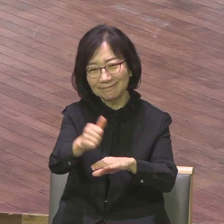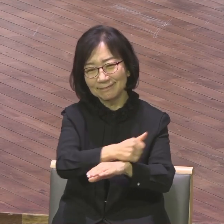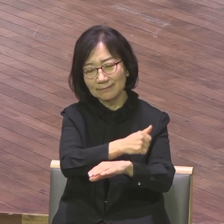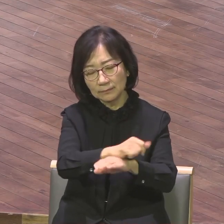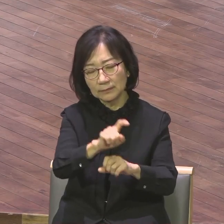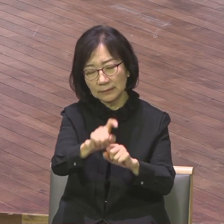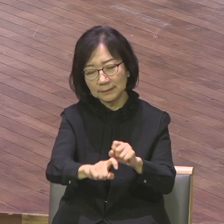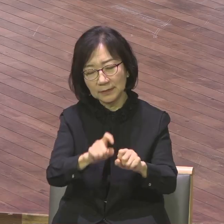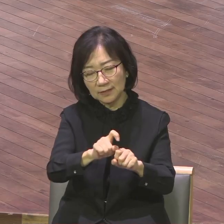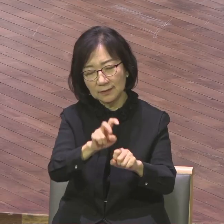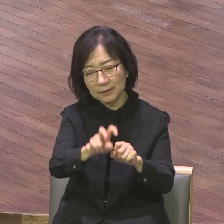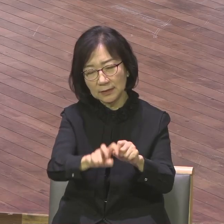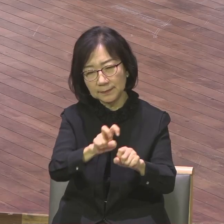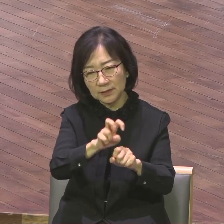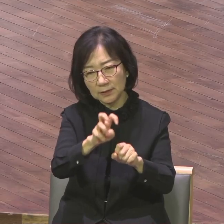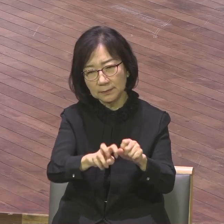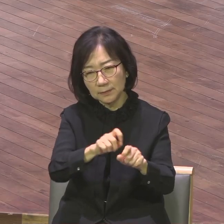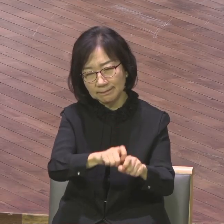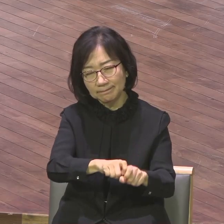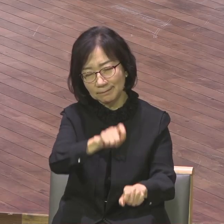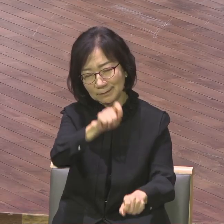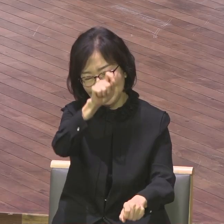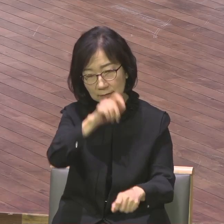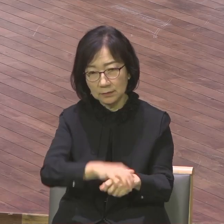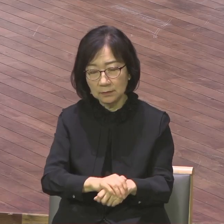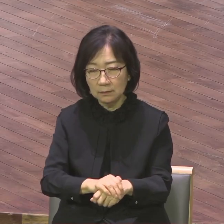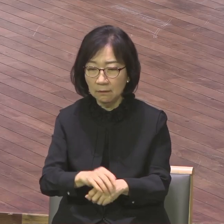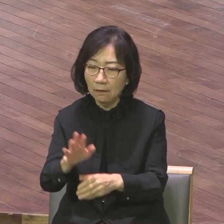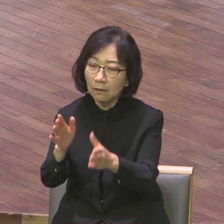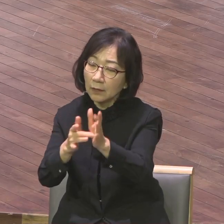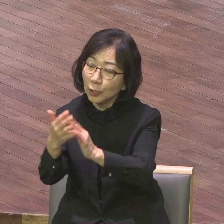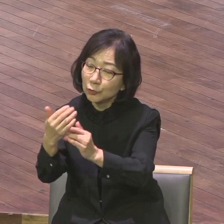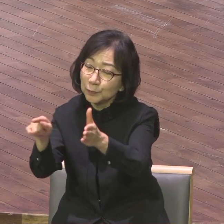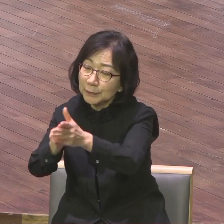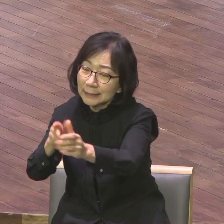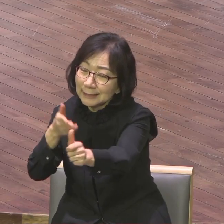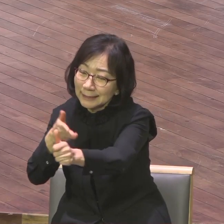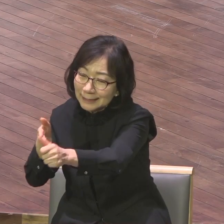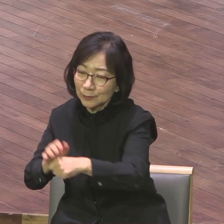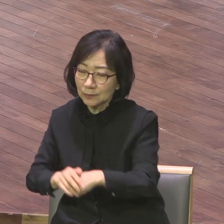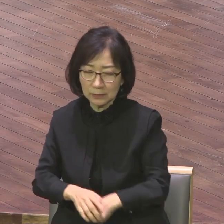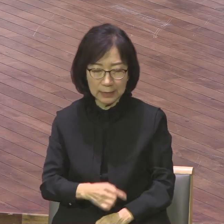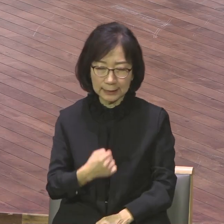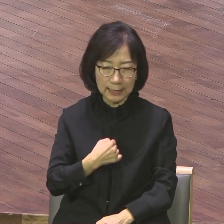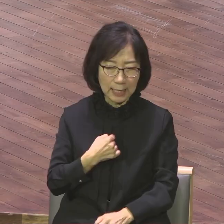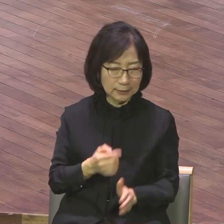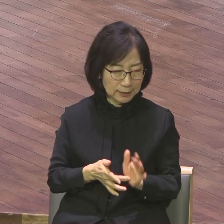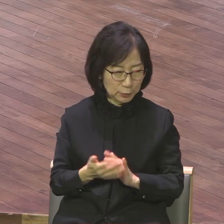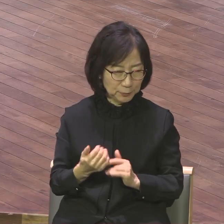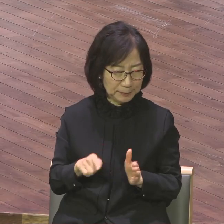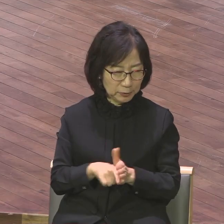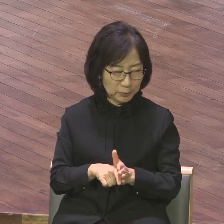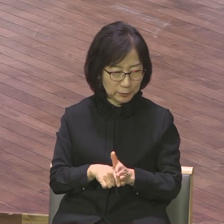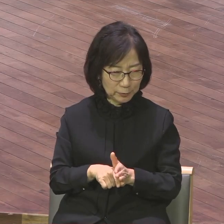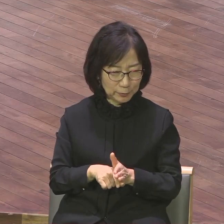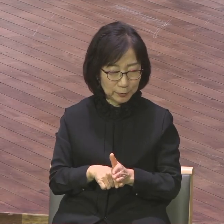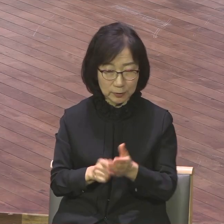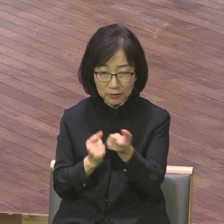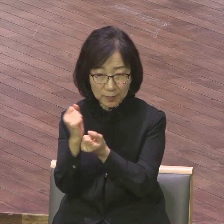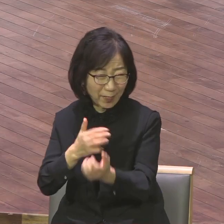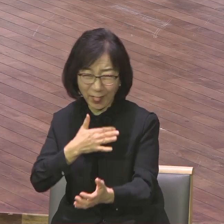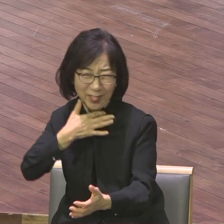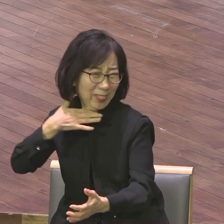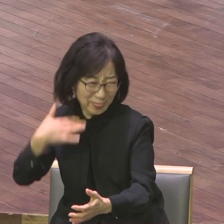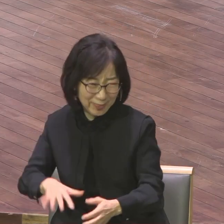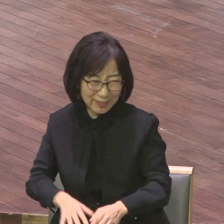않았다. 한 번도 영접시키지 못했다. 한 번도 내가 예수 믿는다는 신부를 말하지 못했다면 그거 가짜요. 생명이 있으면